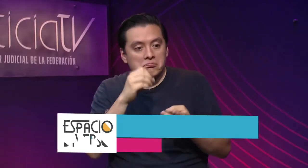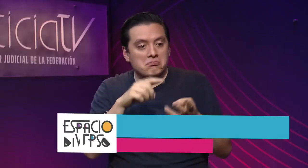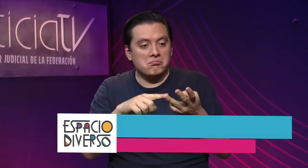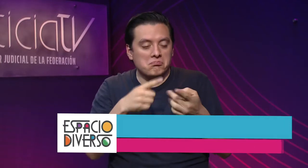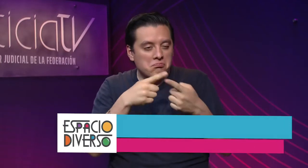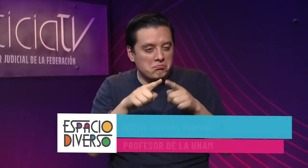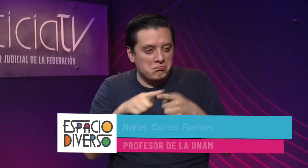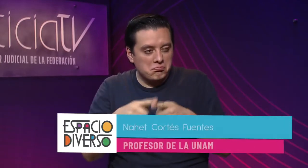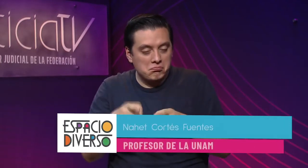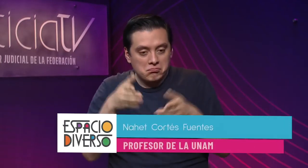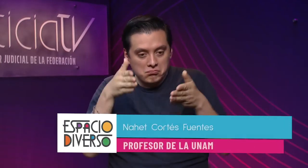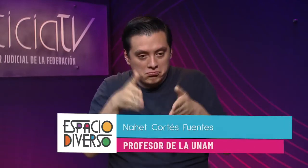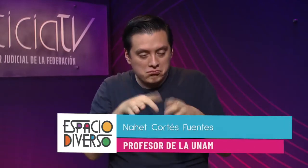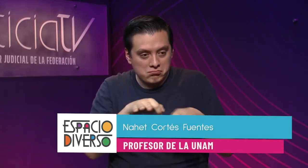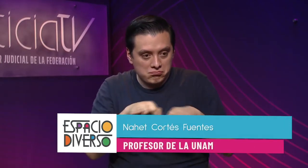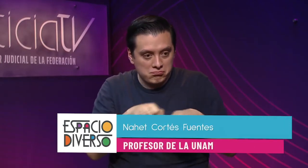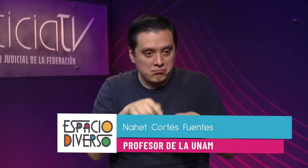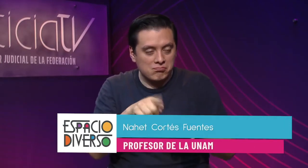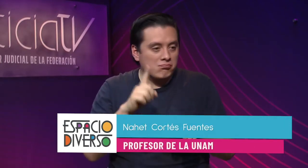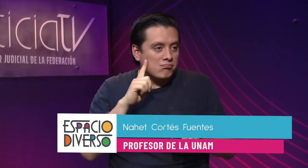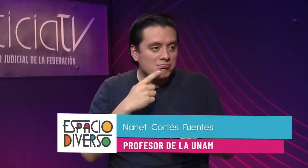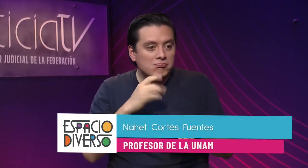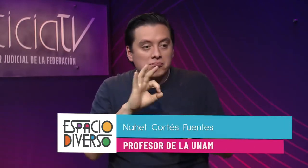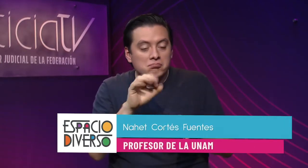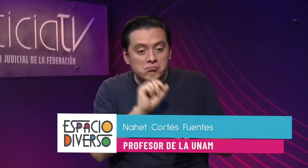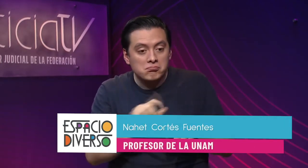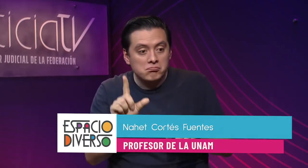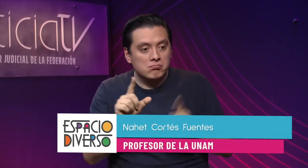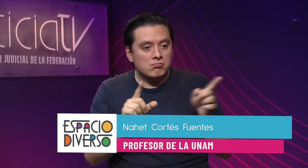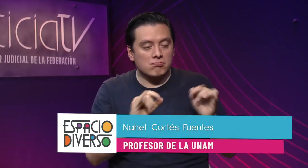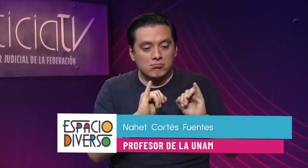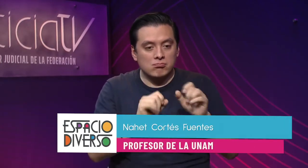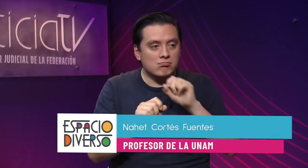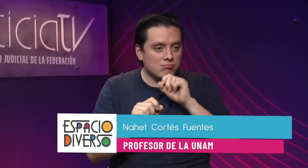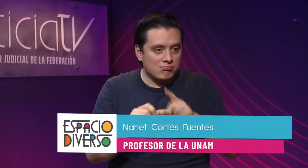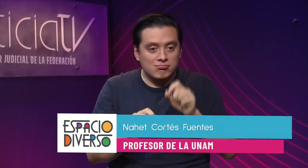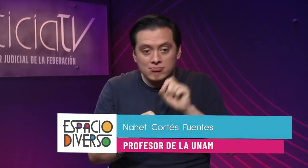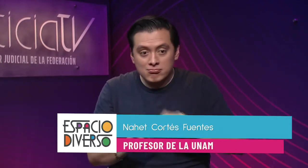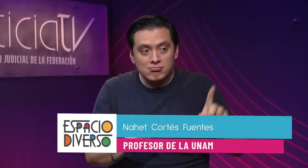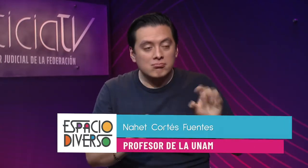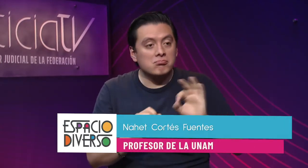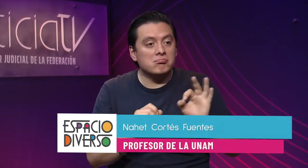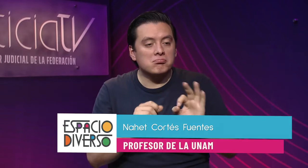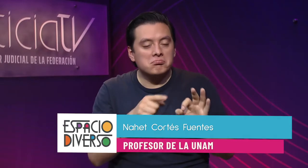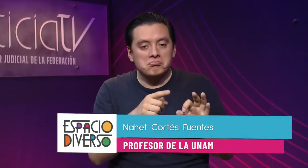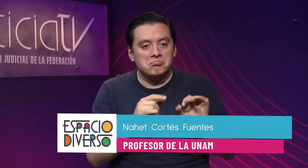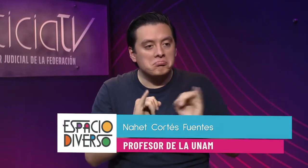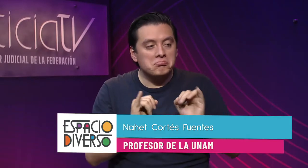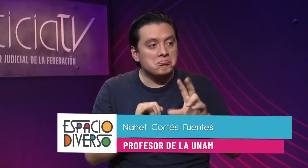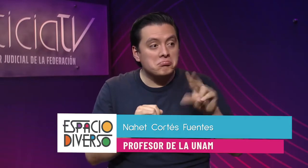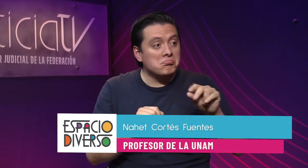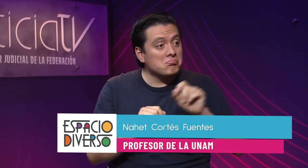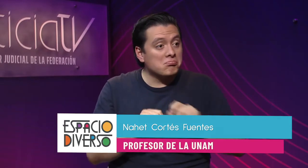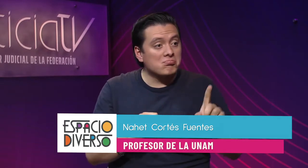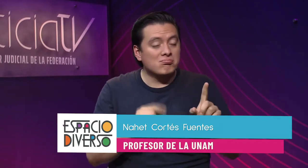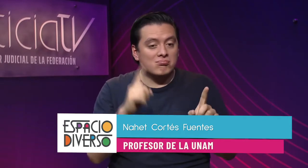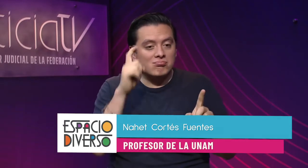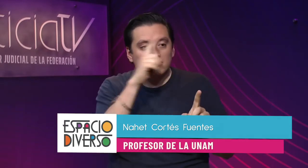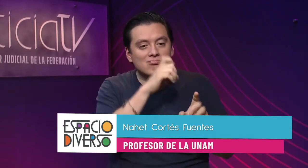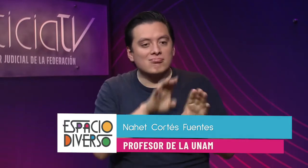intérpretes tendrían que tener ciertos conocimientos técnicos, por ejemplo, de psicología, de pedagogía. Y sí, al igual que